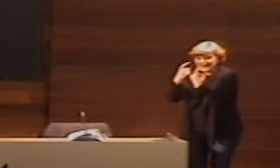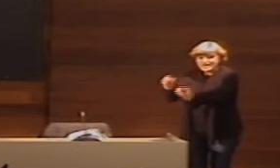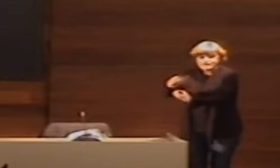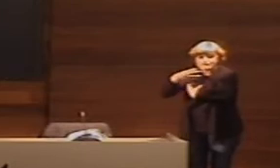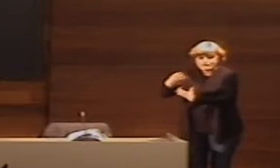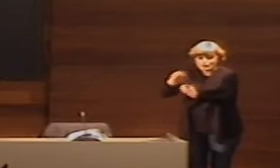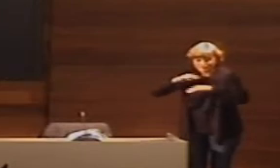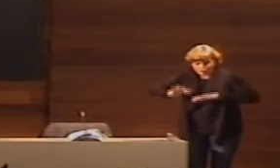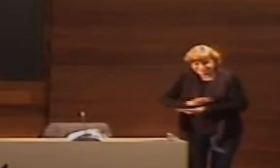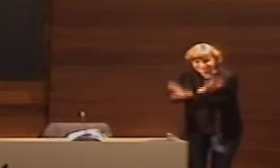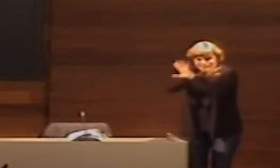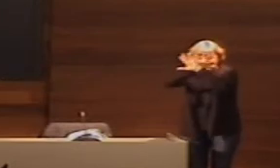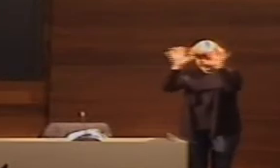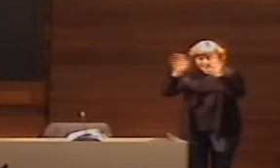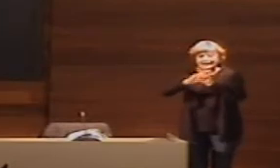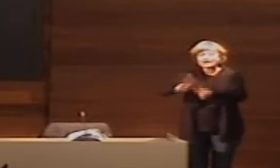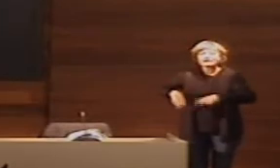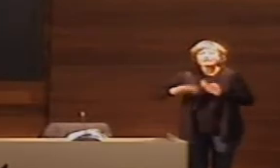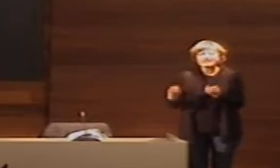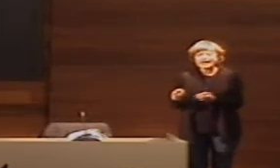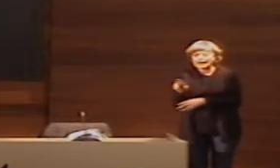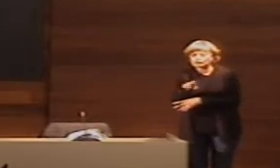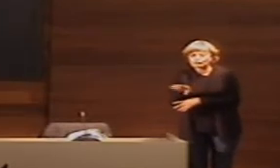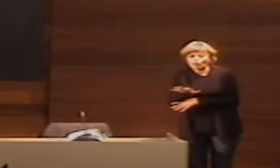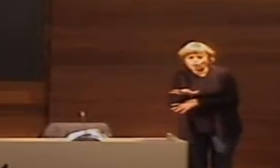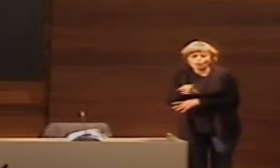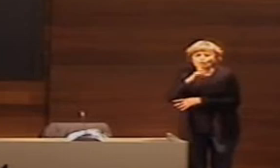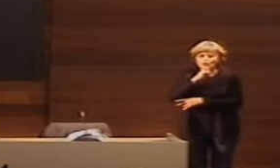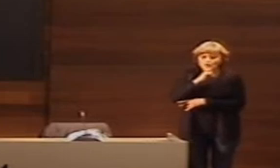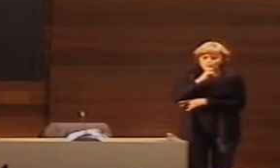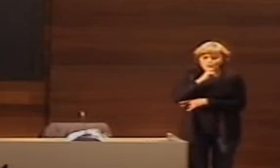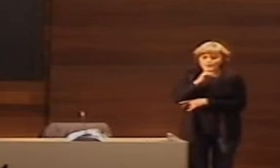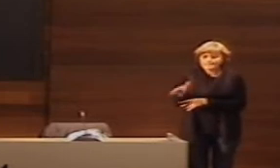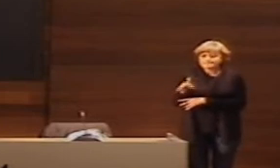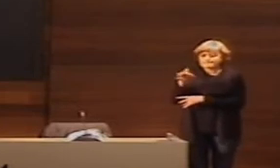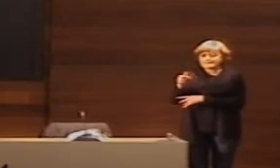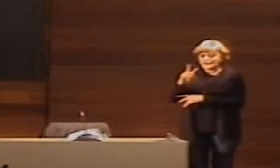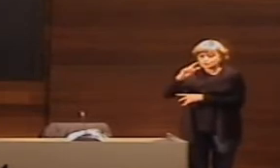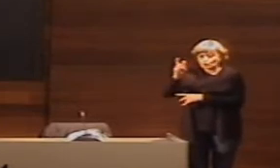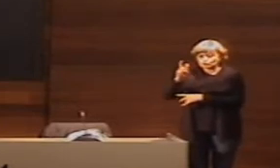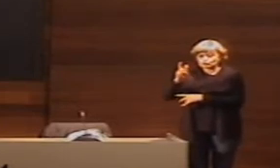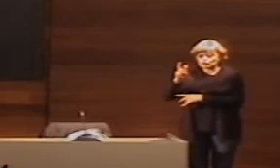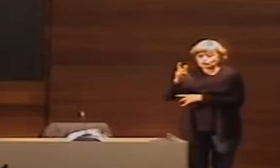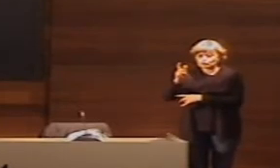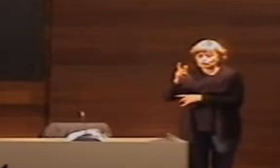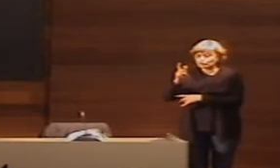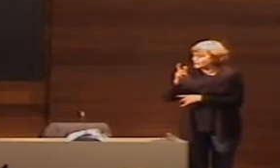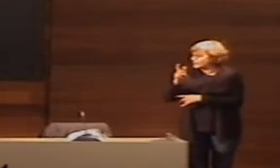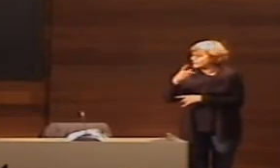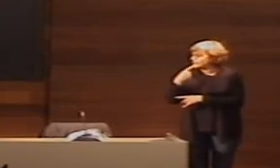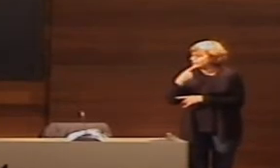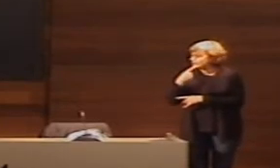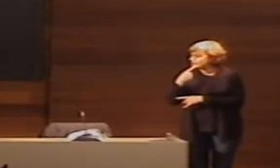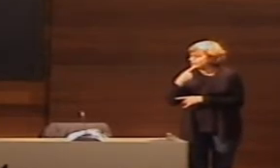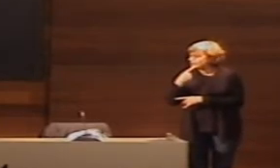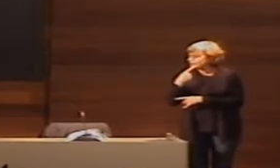reciclar. Y lo que hay que hacer y dónde hay que tirar cada cosa. Y, por ejemplo, otra de las cosas que yo hago es... Recuerde que no está sola en